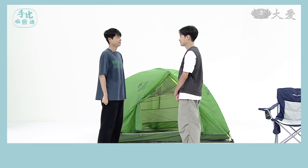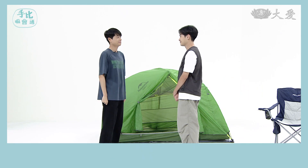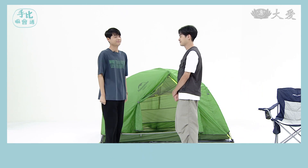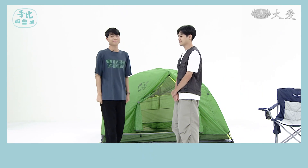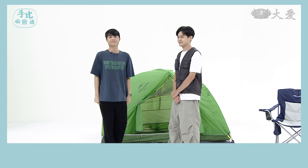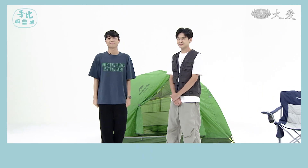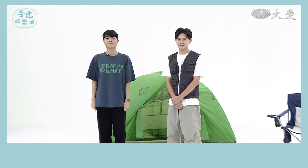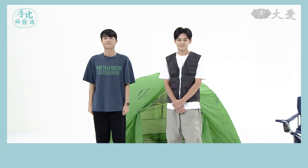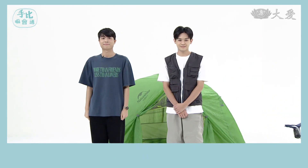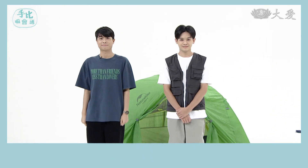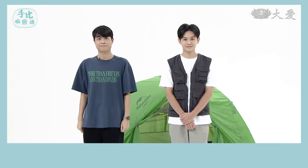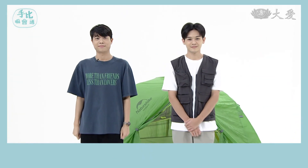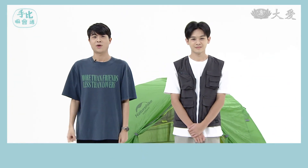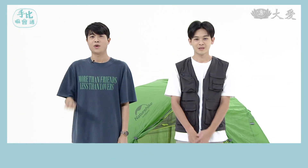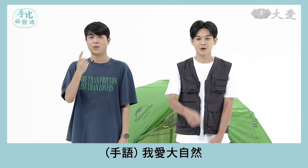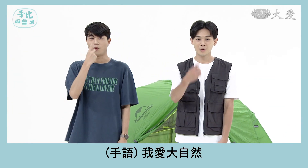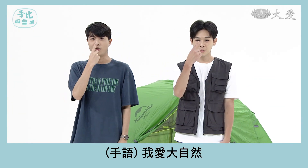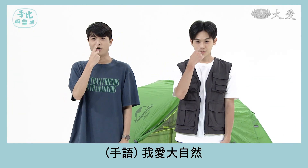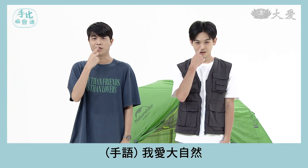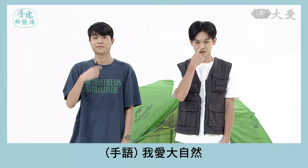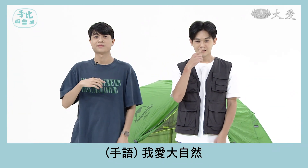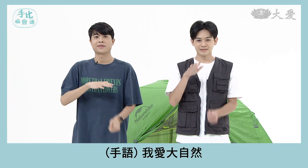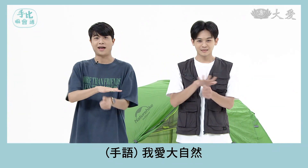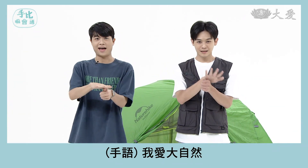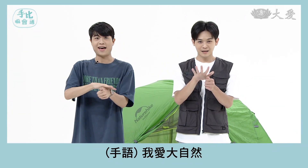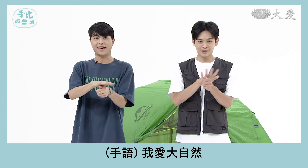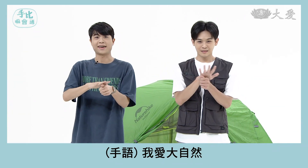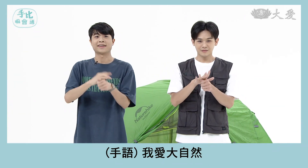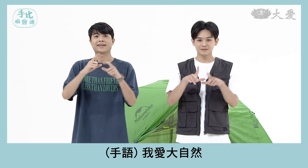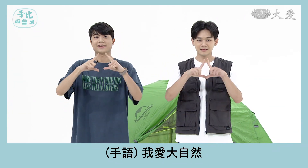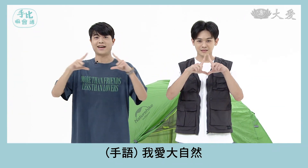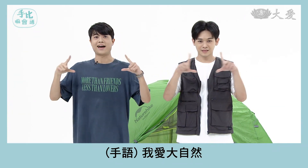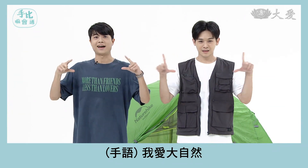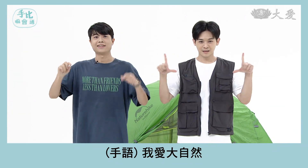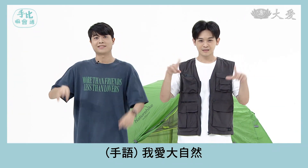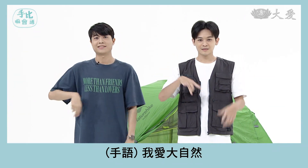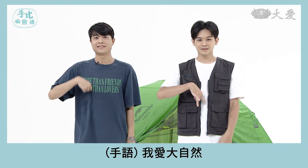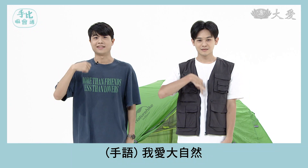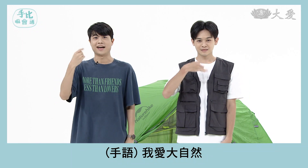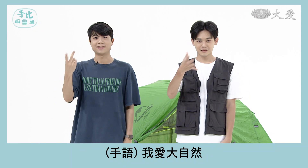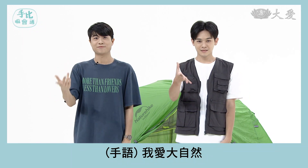我爱大自然。